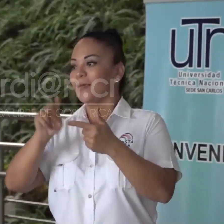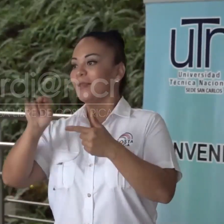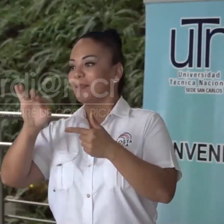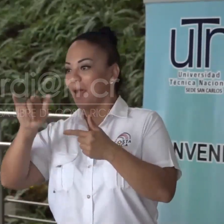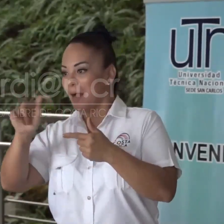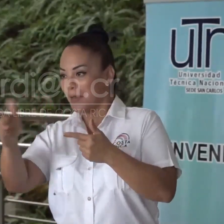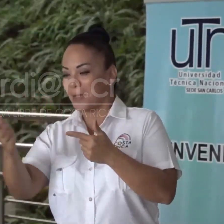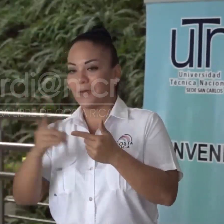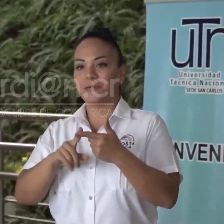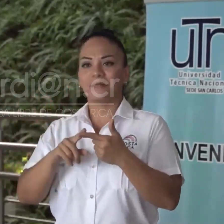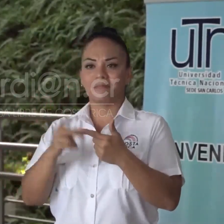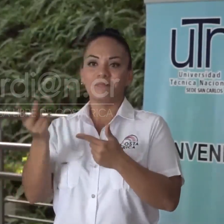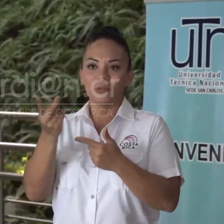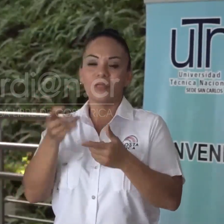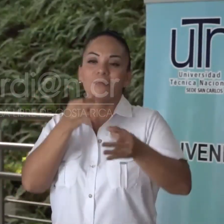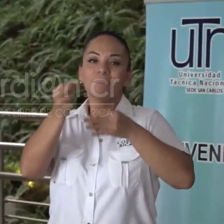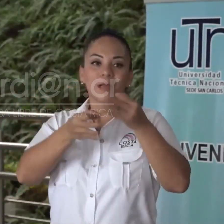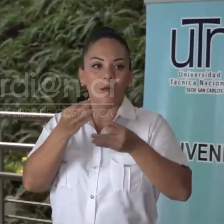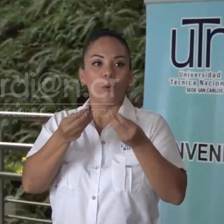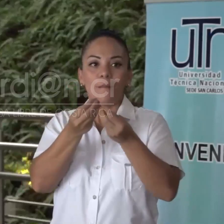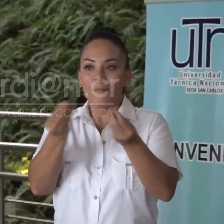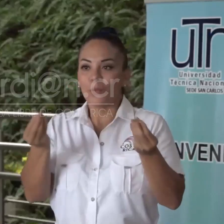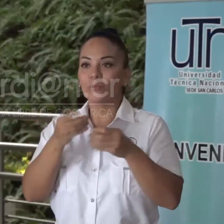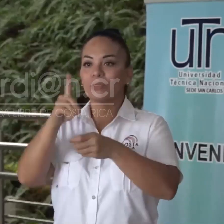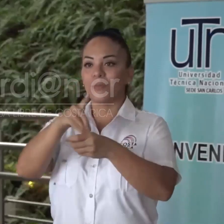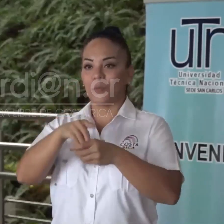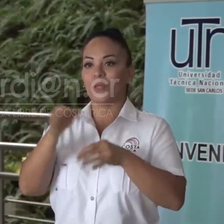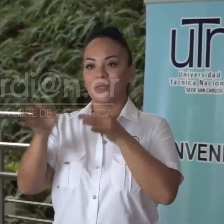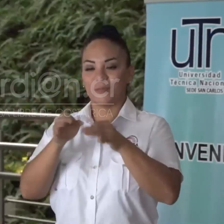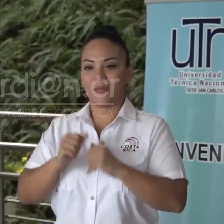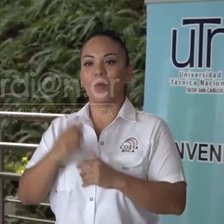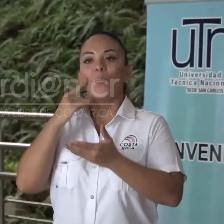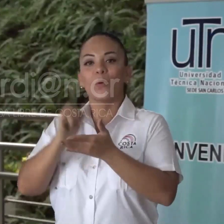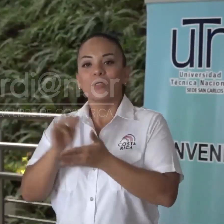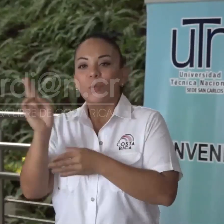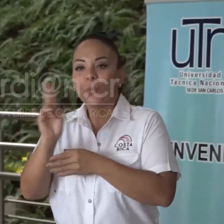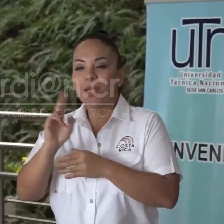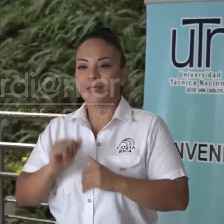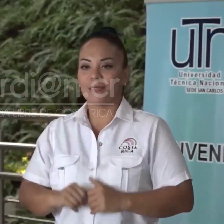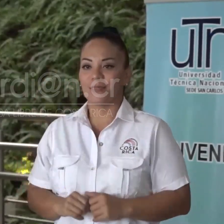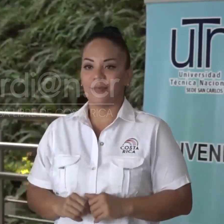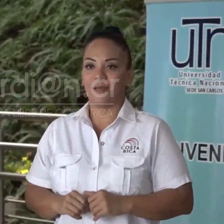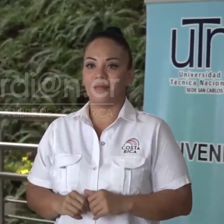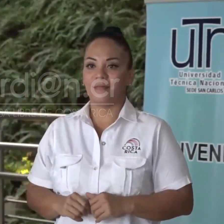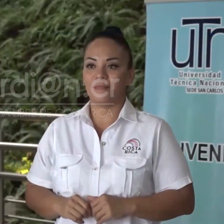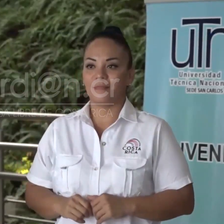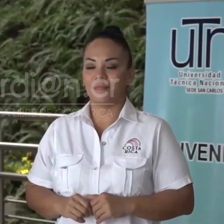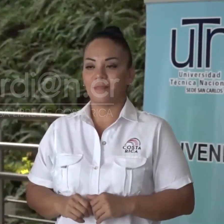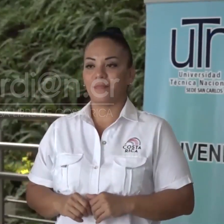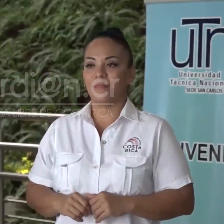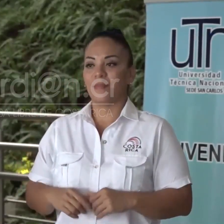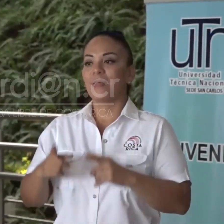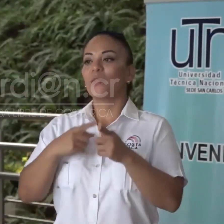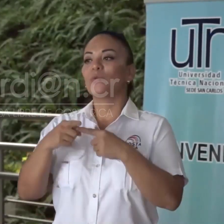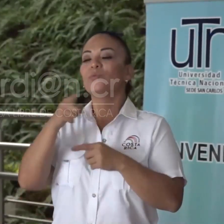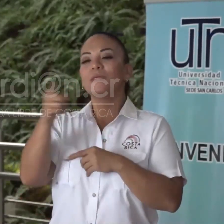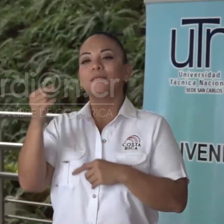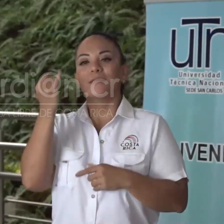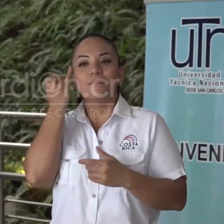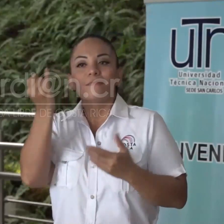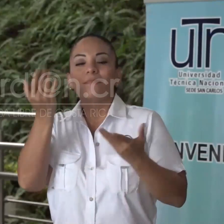Natalia le han explicado a muchos diputados y por eso es la urgencia. Entonces,